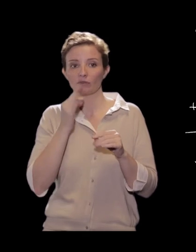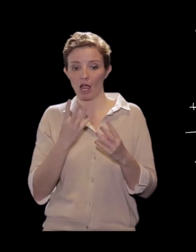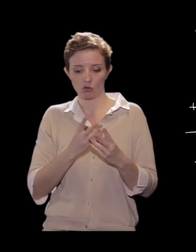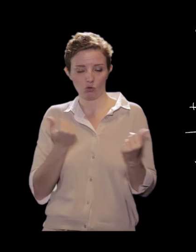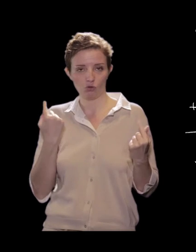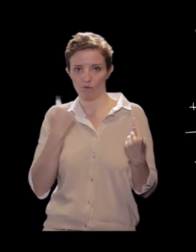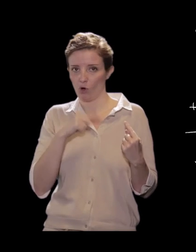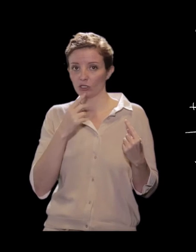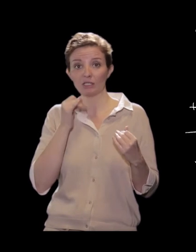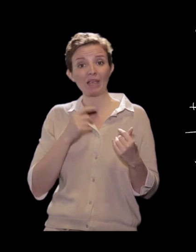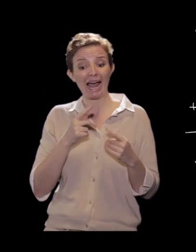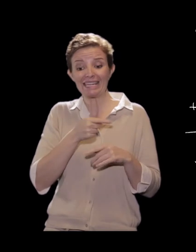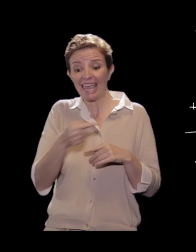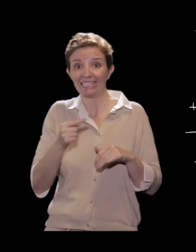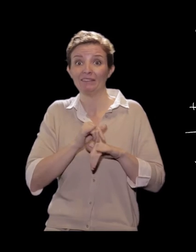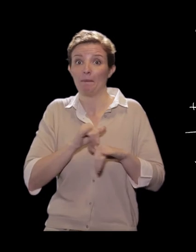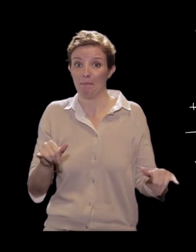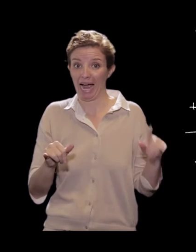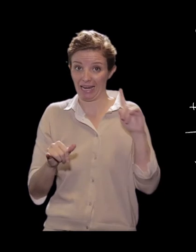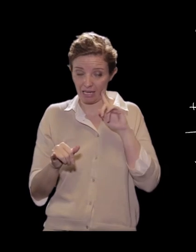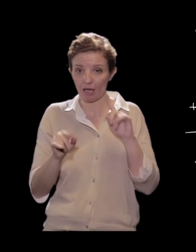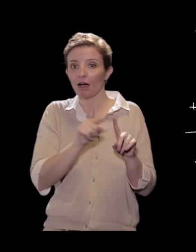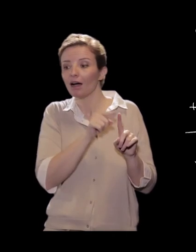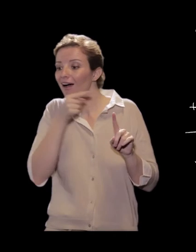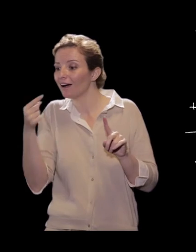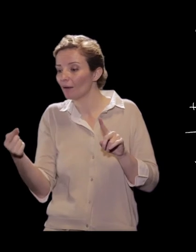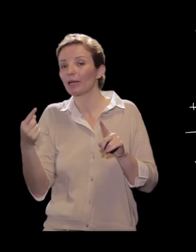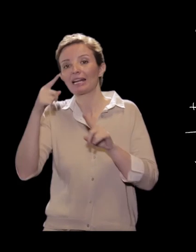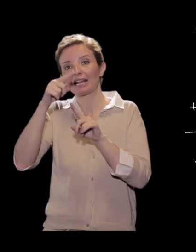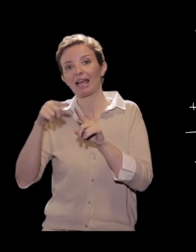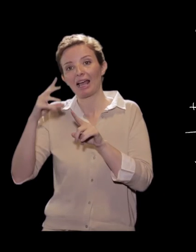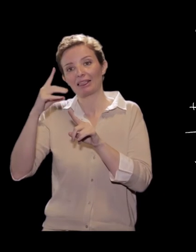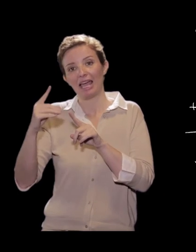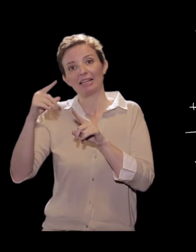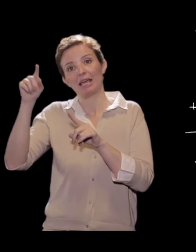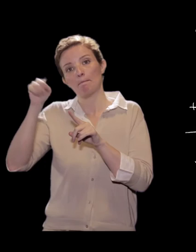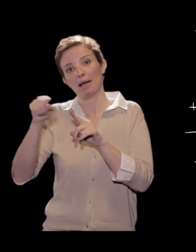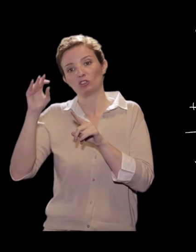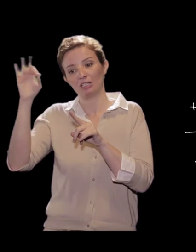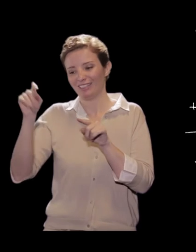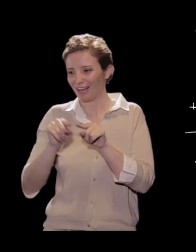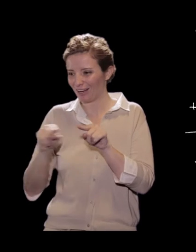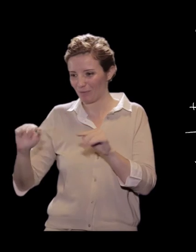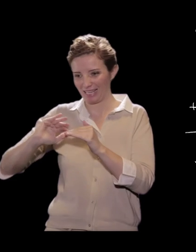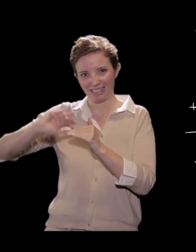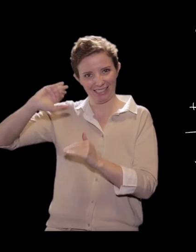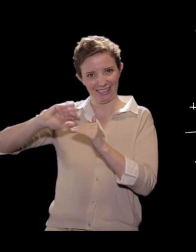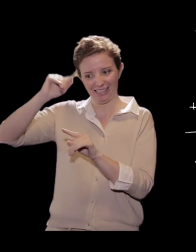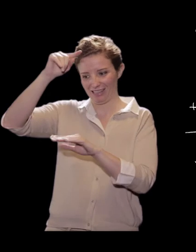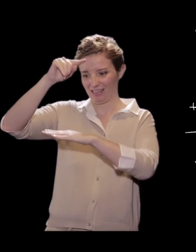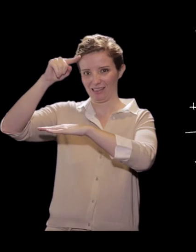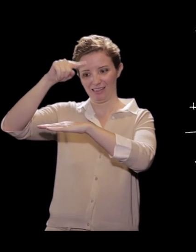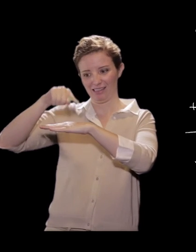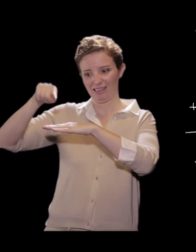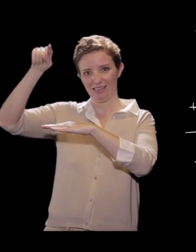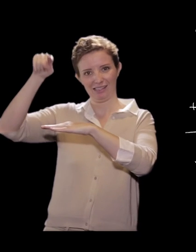mai negativa e infine per Delta magore 0 che abbiamo già visto rappresentare graficamente come una parabola che si trova